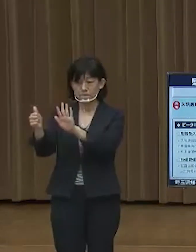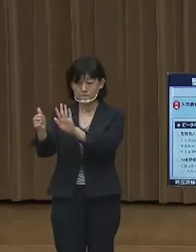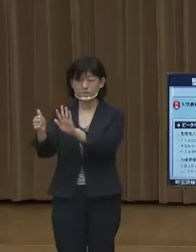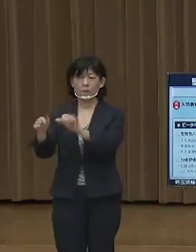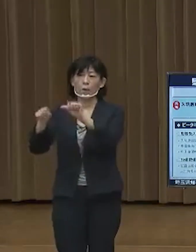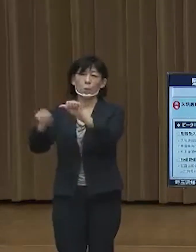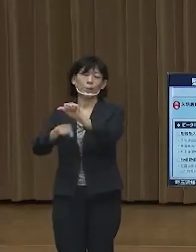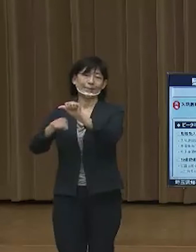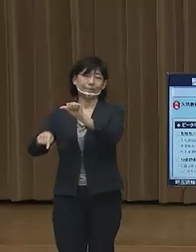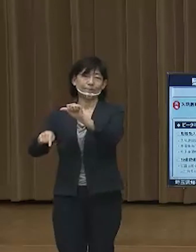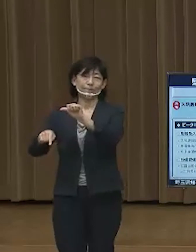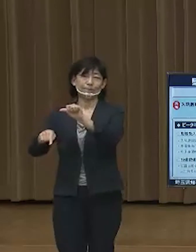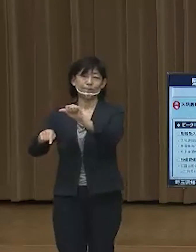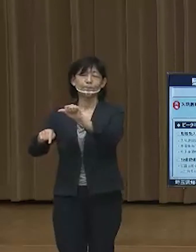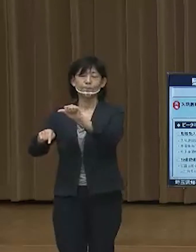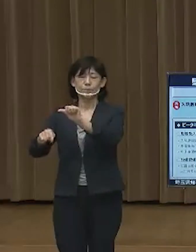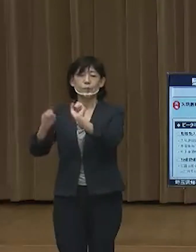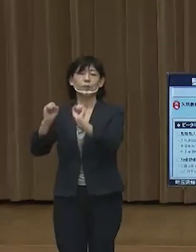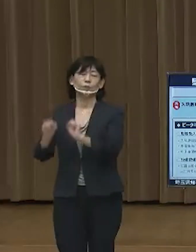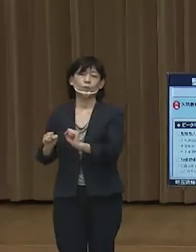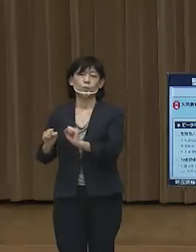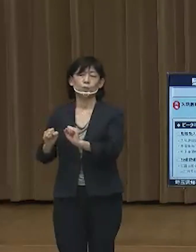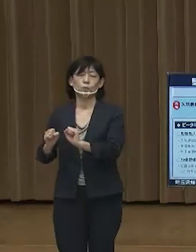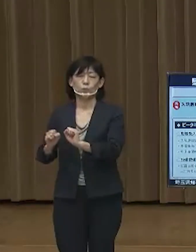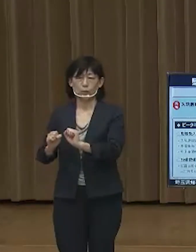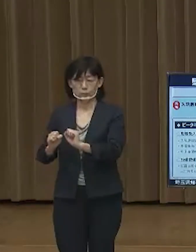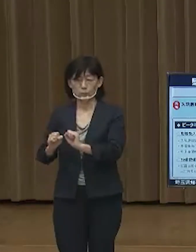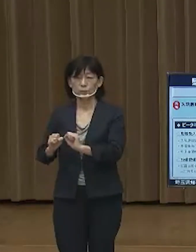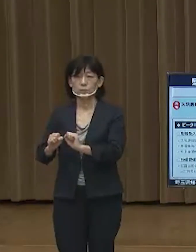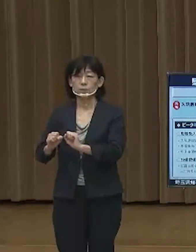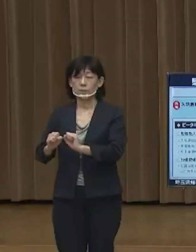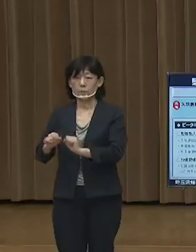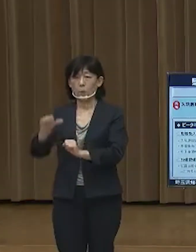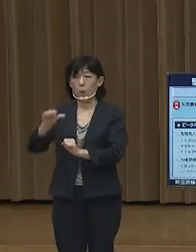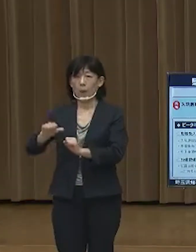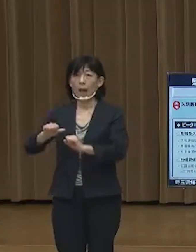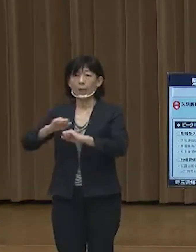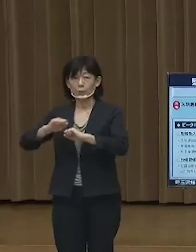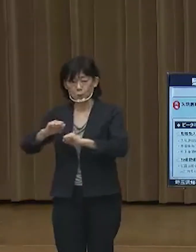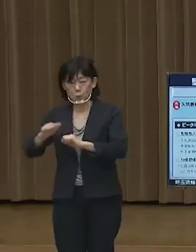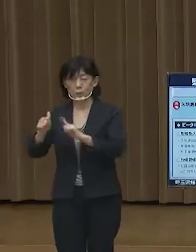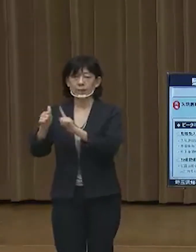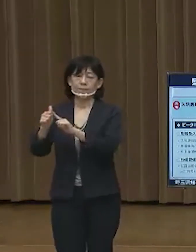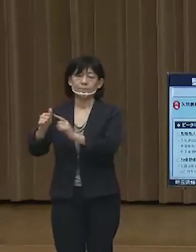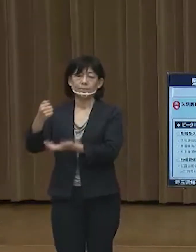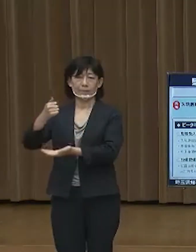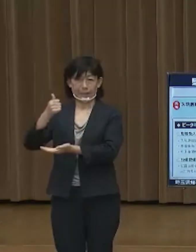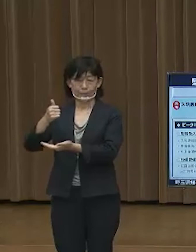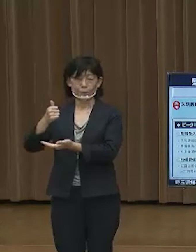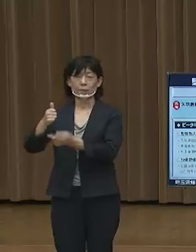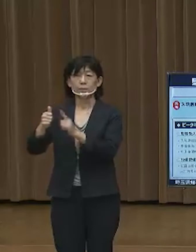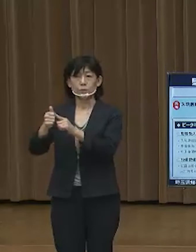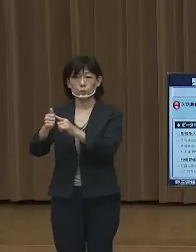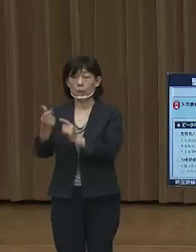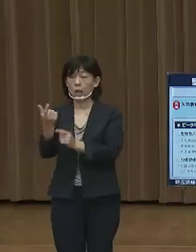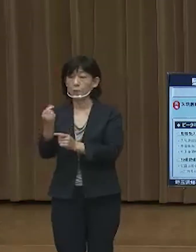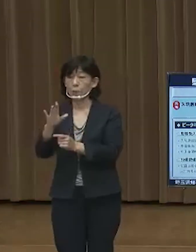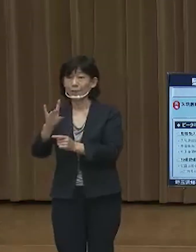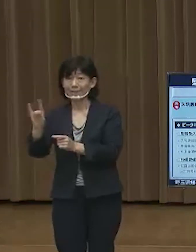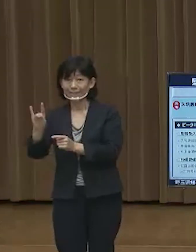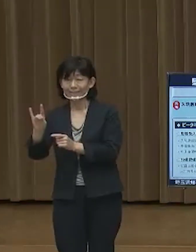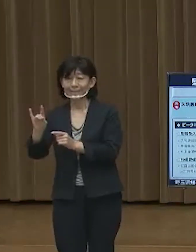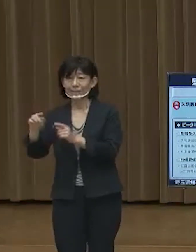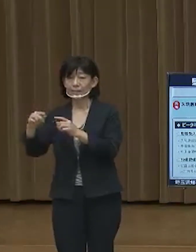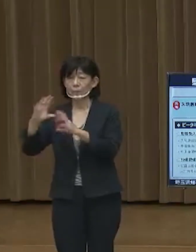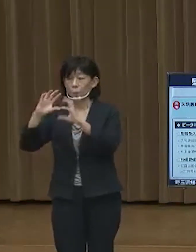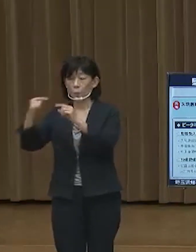ということではありますが、麻生副首相兼財務相、茂木外務大臣など8人